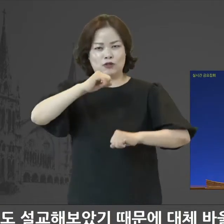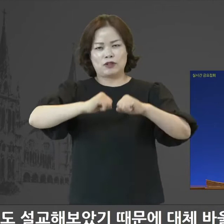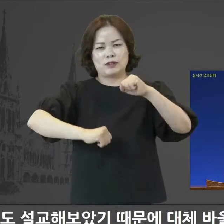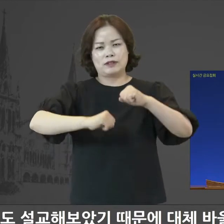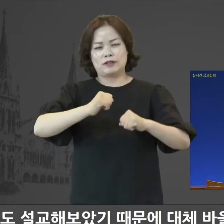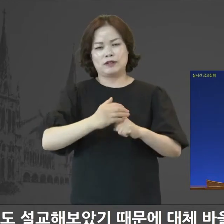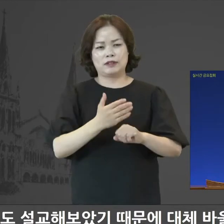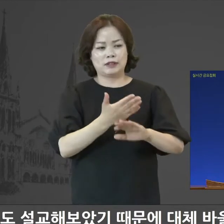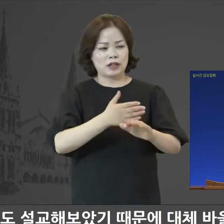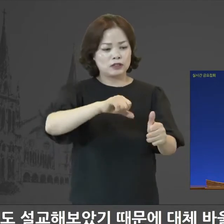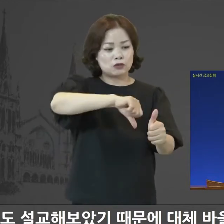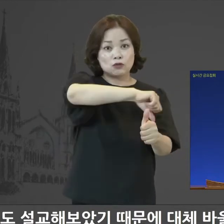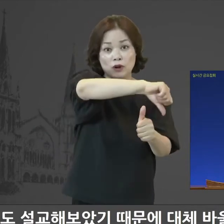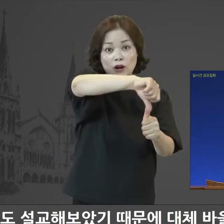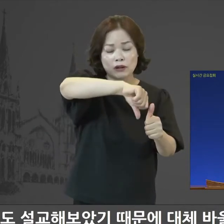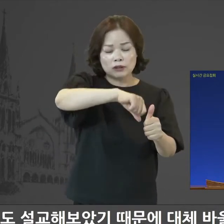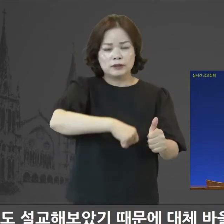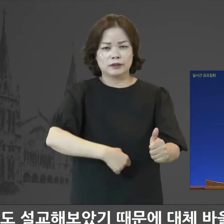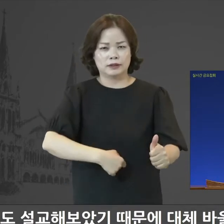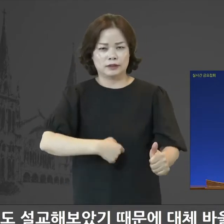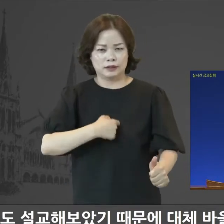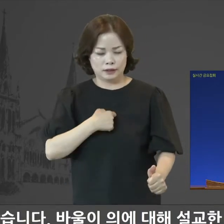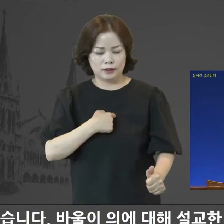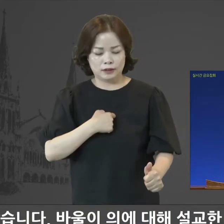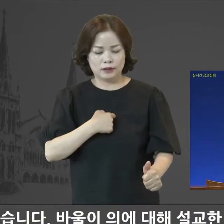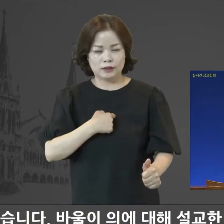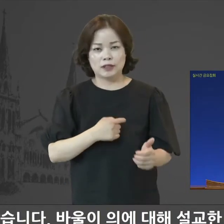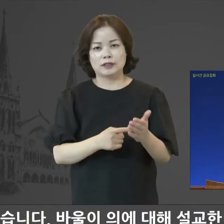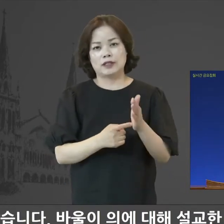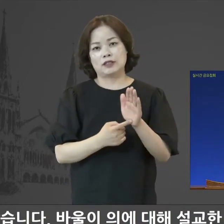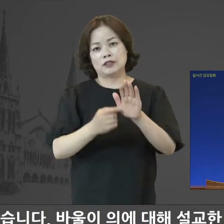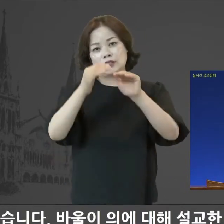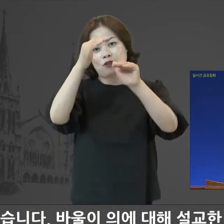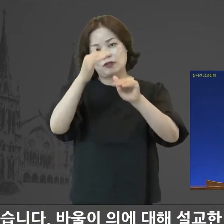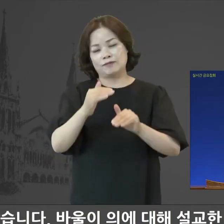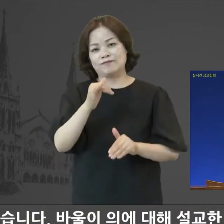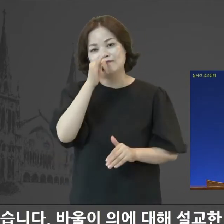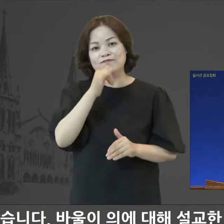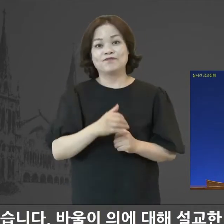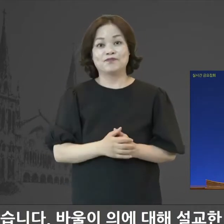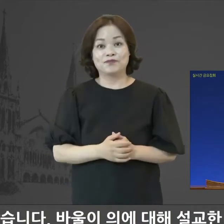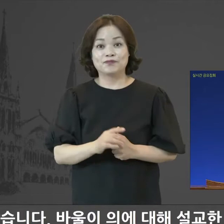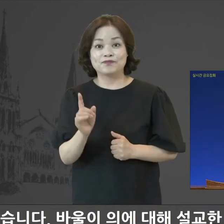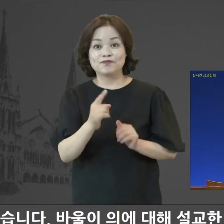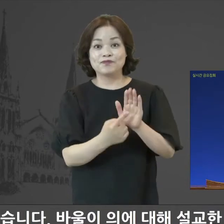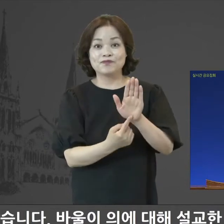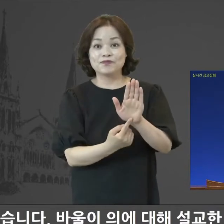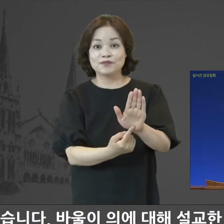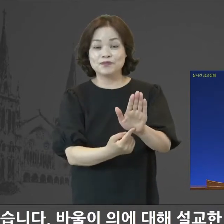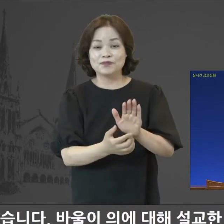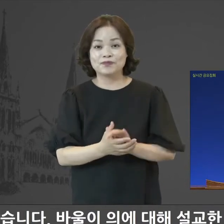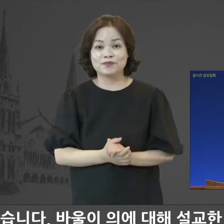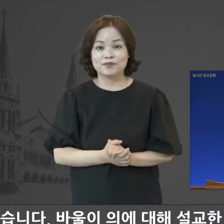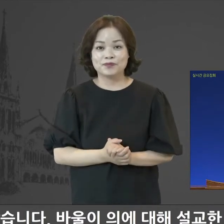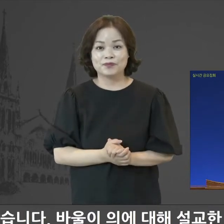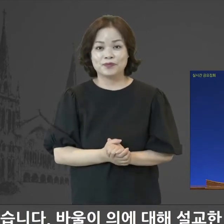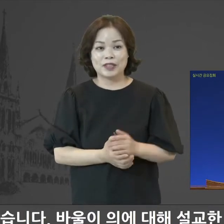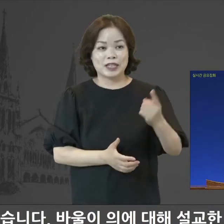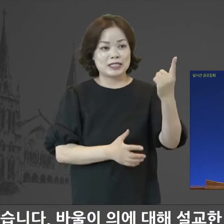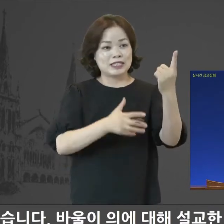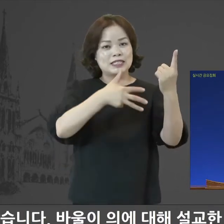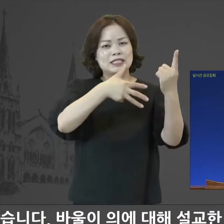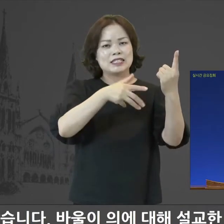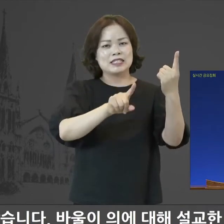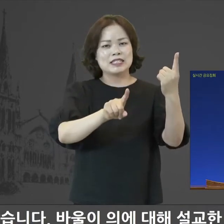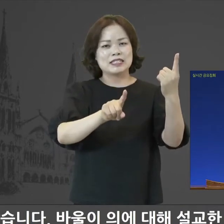보면 다른 환경 속에서 의를 중심으로 설교했던 내용이 나옵니다. 어디에 나오냐면 1차